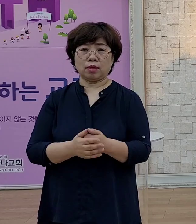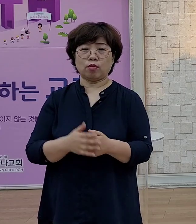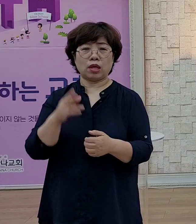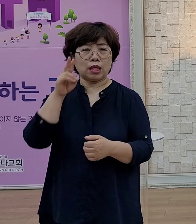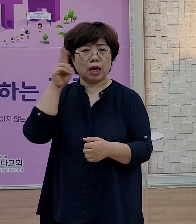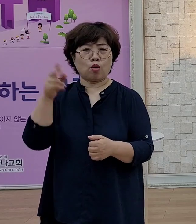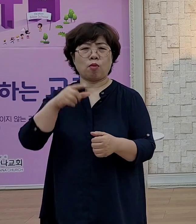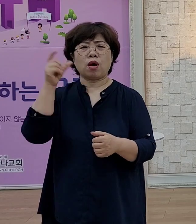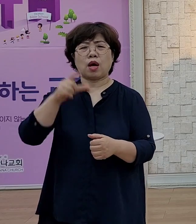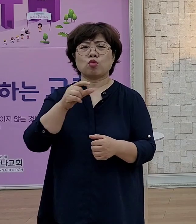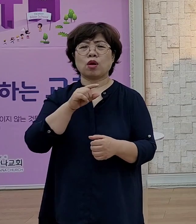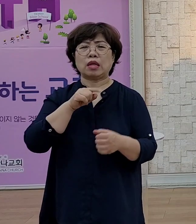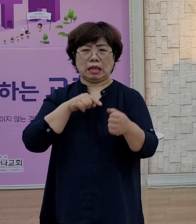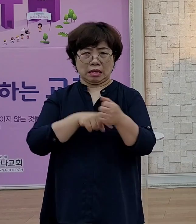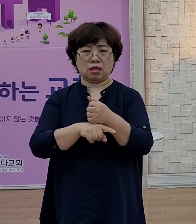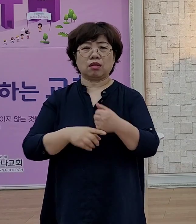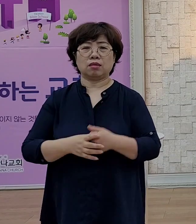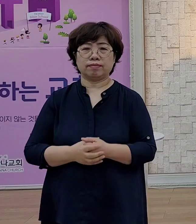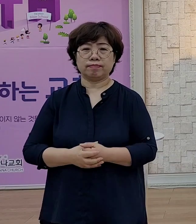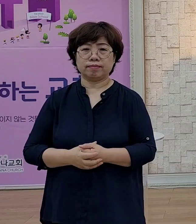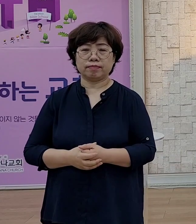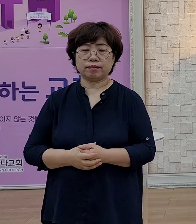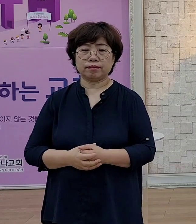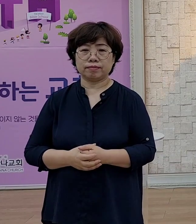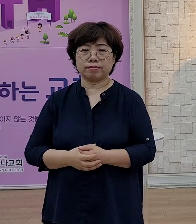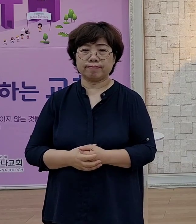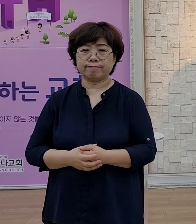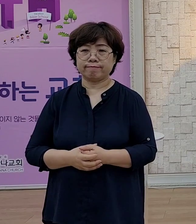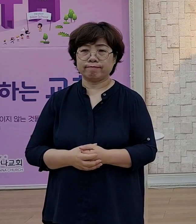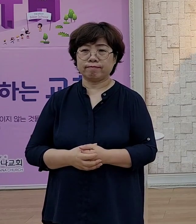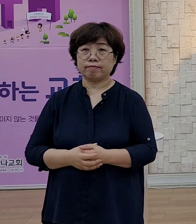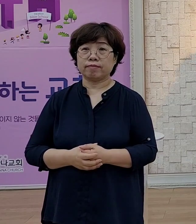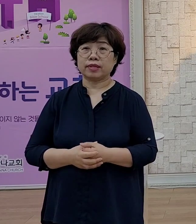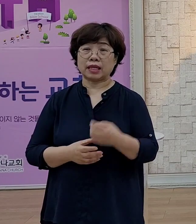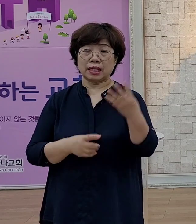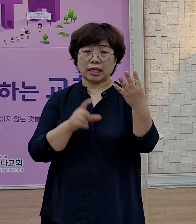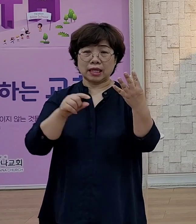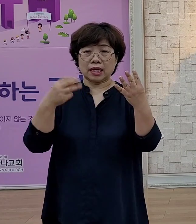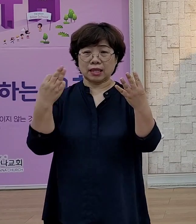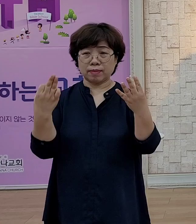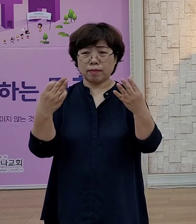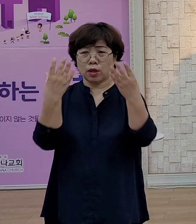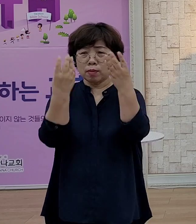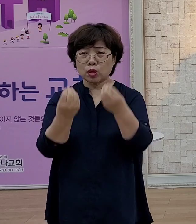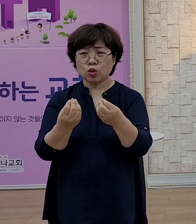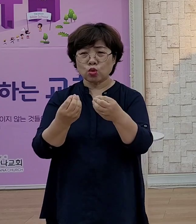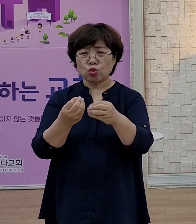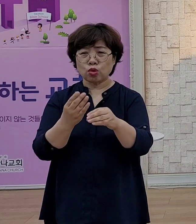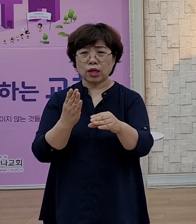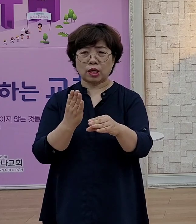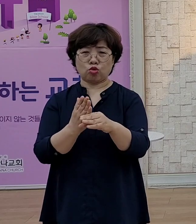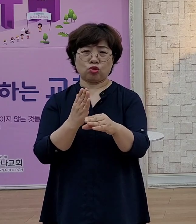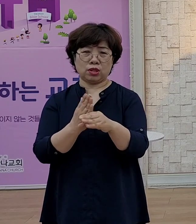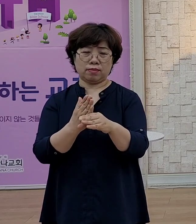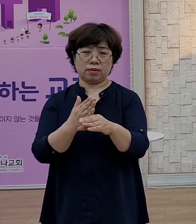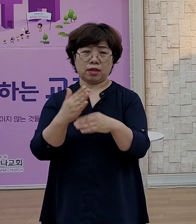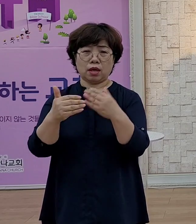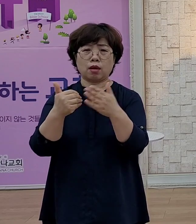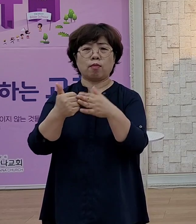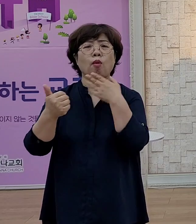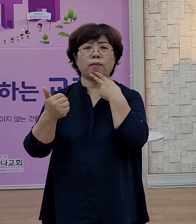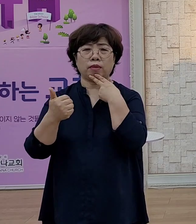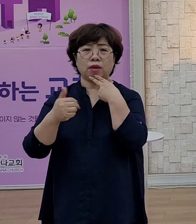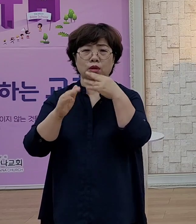이야기를 하고 싶었다는 사실입니다. 이게 이 비유의 핵심. 하나님은 없더라. 성도인데.